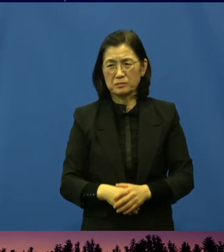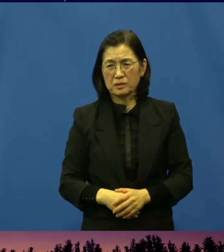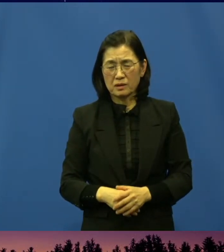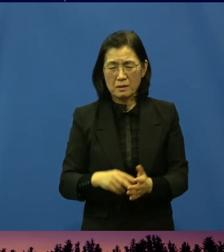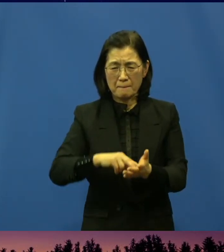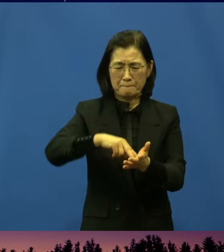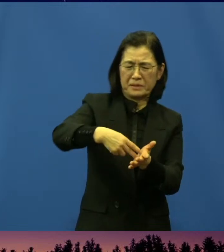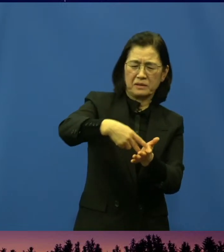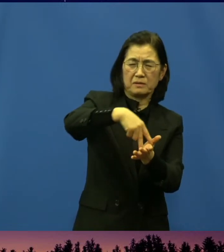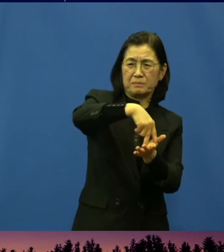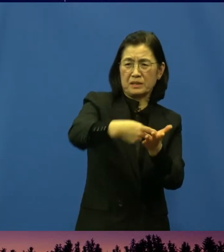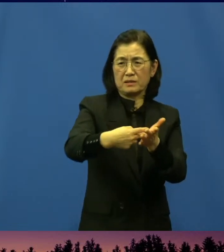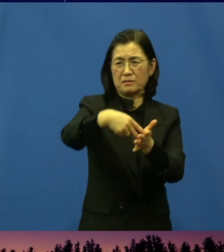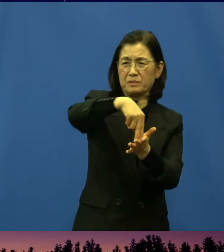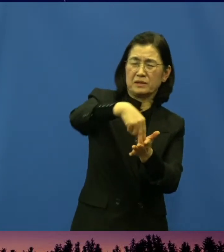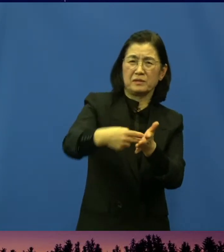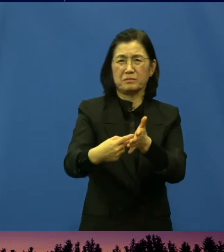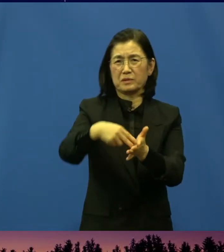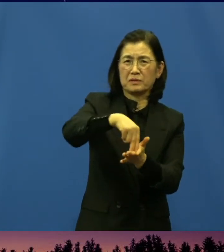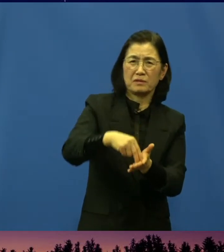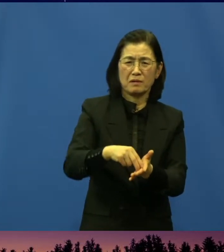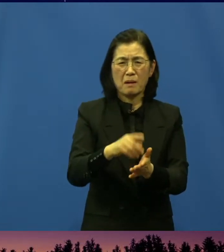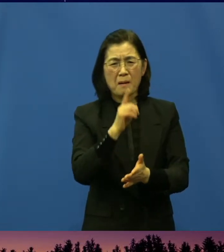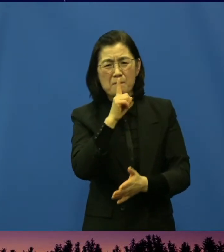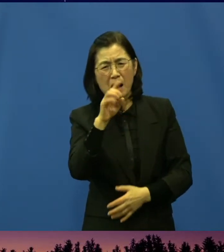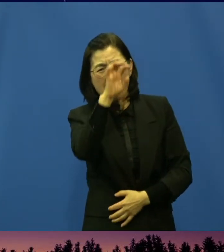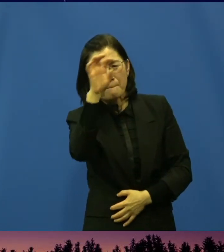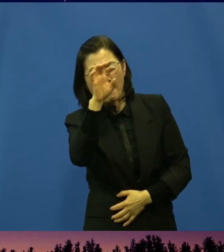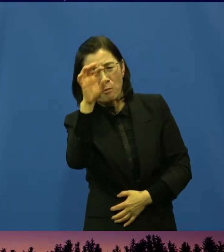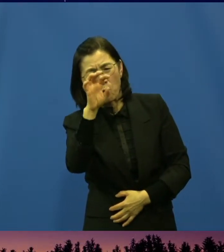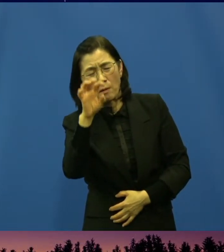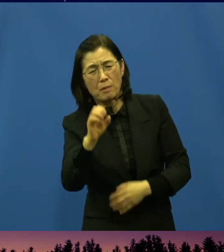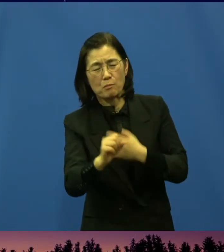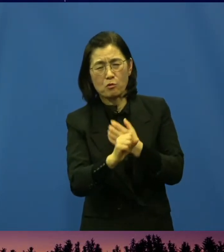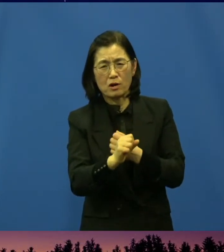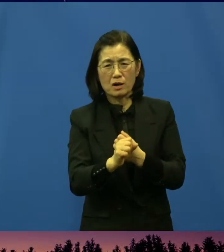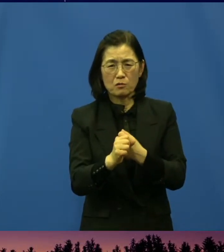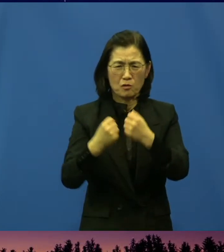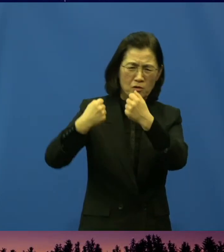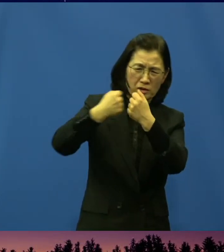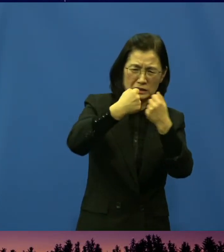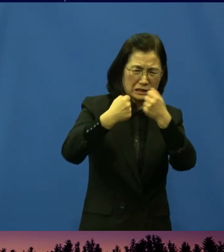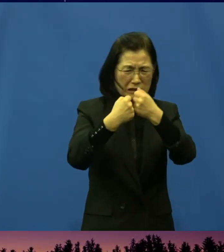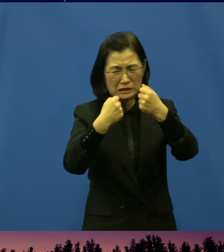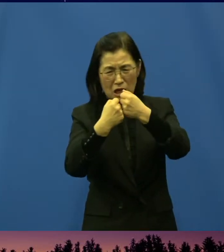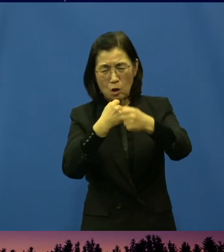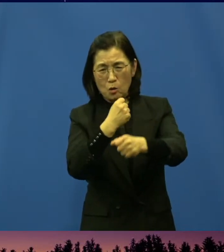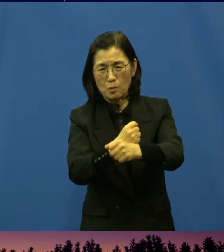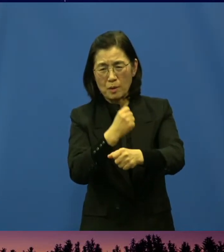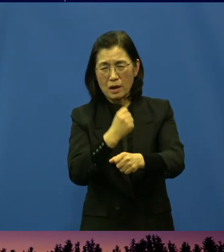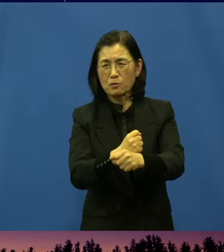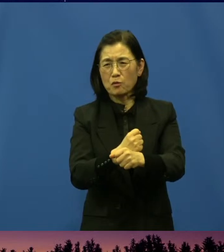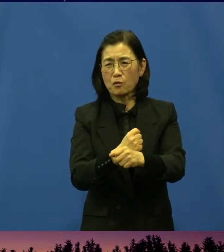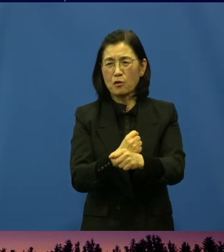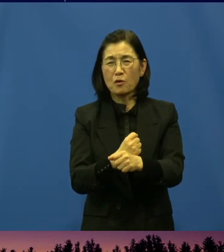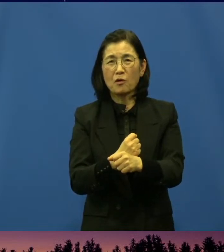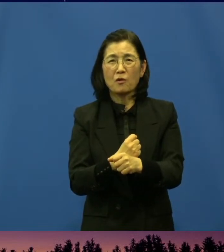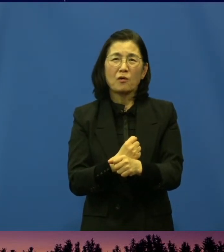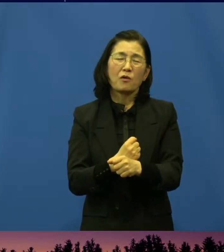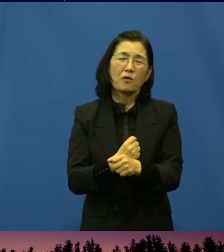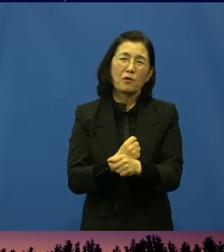비틀비틀거리고 횡설수설하고 막 또 싸우고 여기저기 기웃거리고 안 갈 때 갈 때 다 하고 끼어들 때도 온통